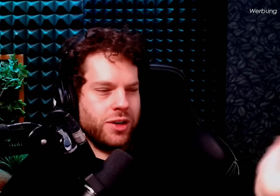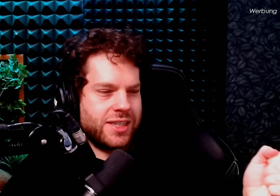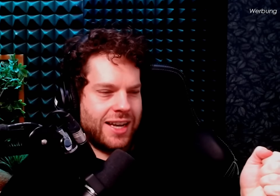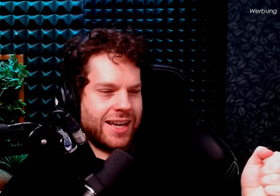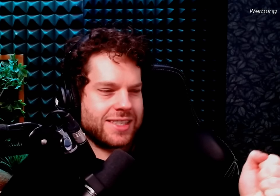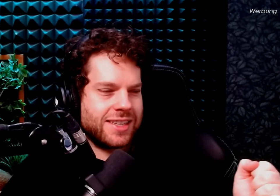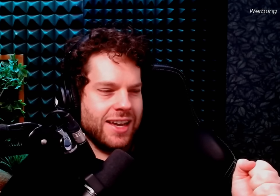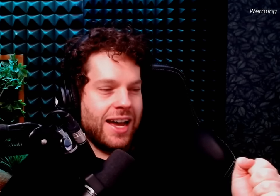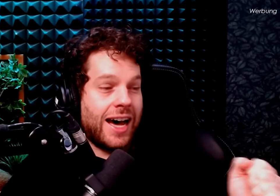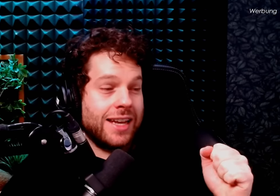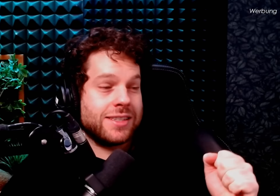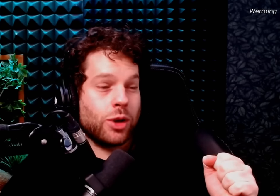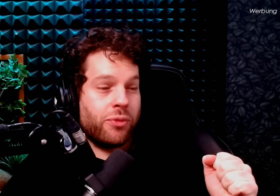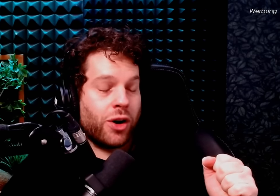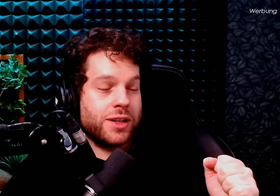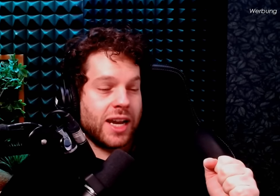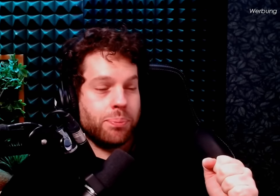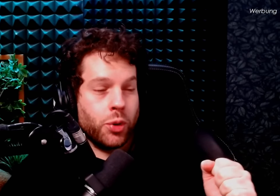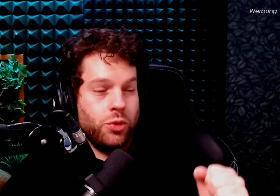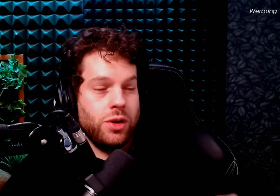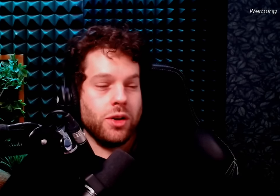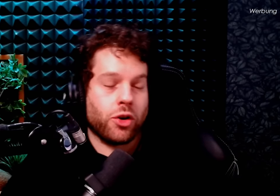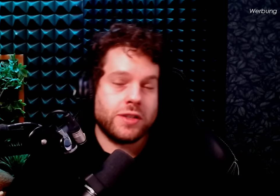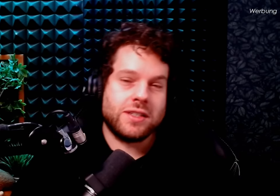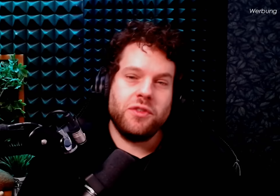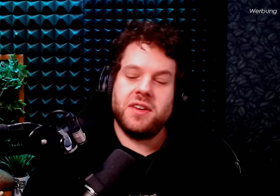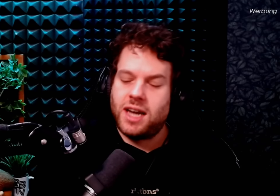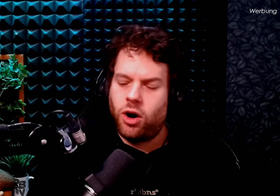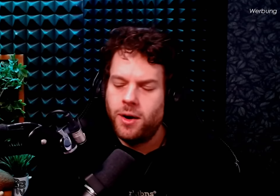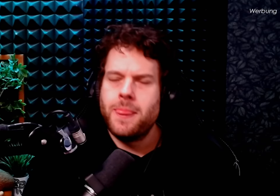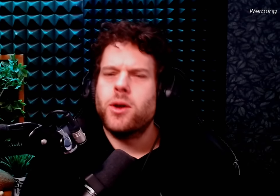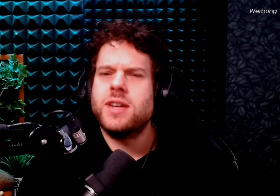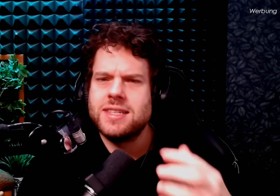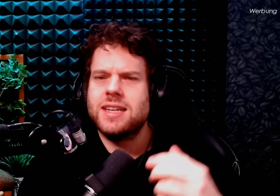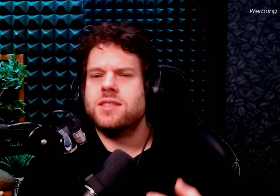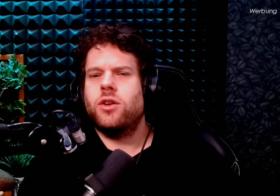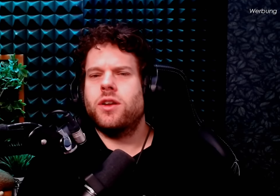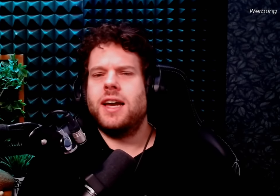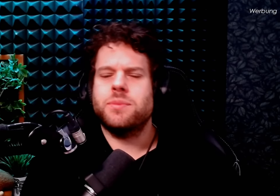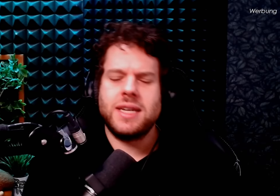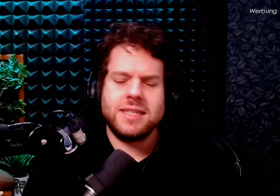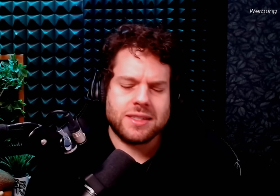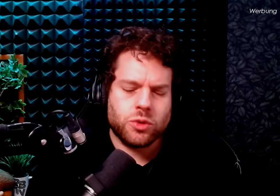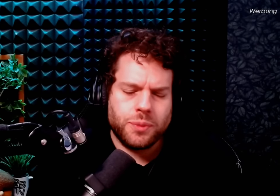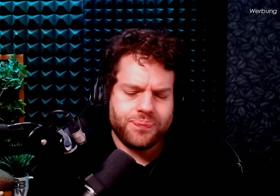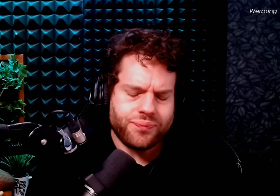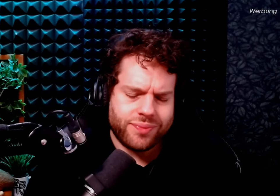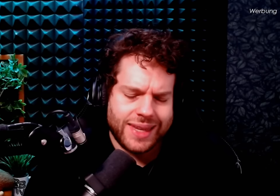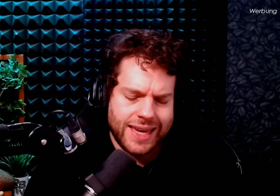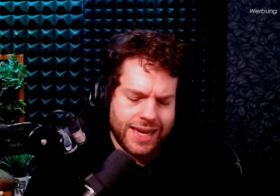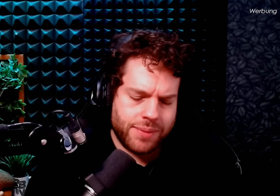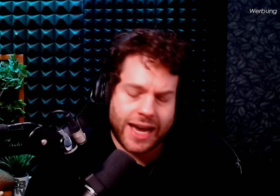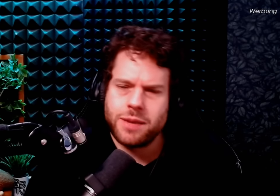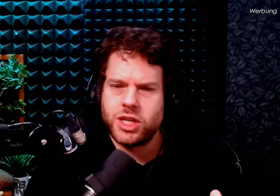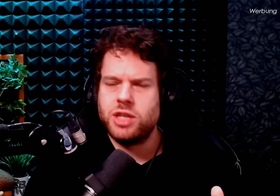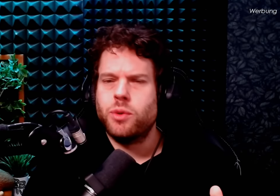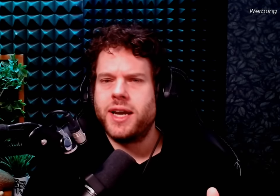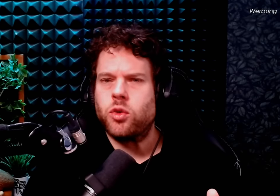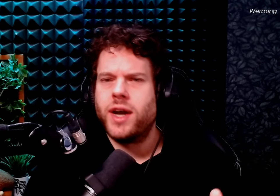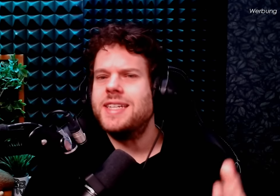runterlassen. Alles Top-Worte. Ja, brühen, rösten finde ich auch. Und das ist ja das Tolle, ne? Also man ist ja so, gerade bei Chibo Black & White,